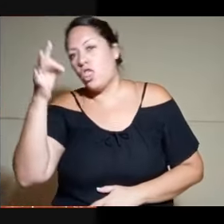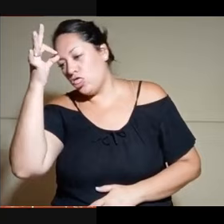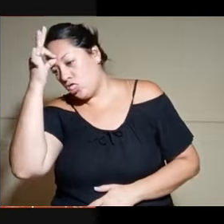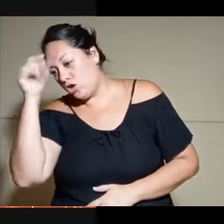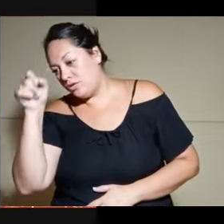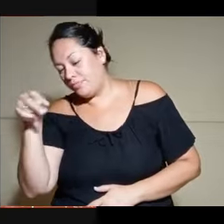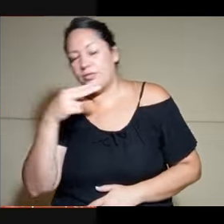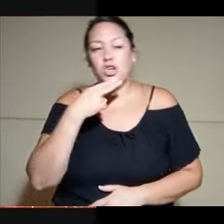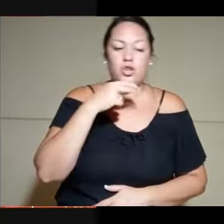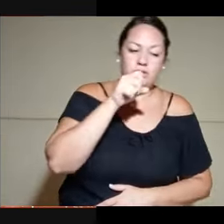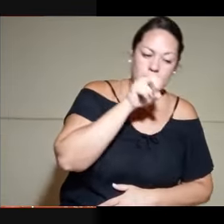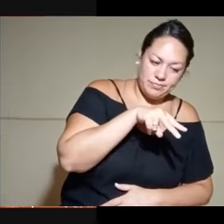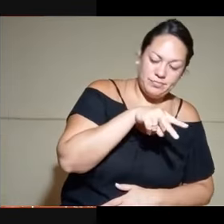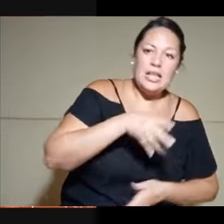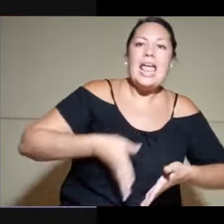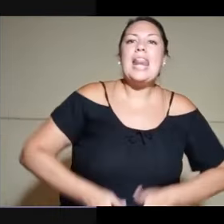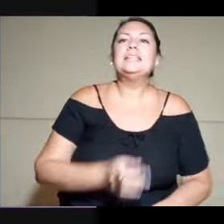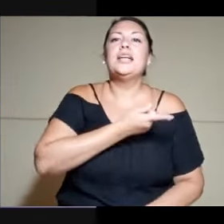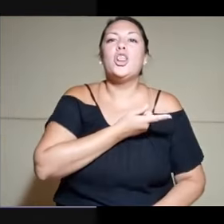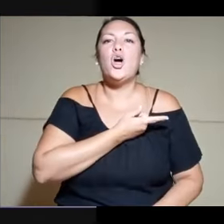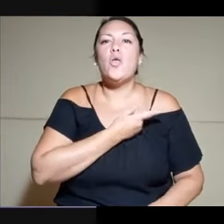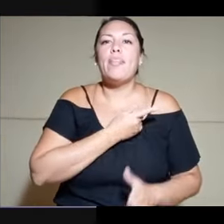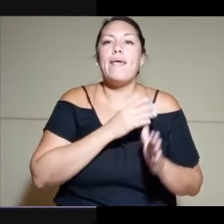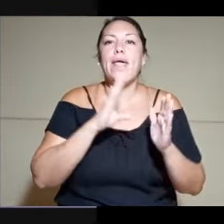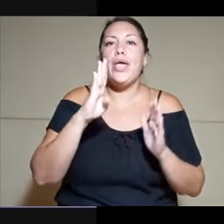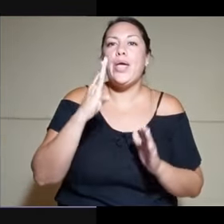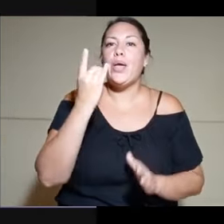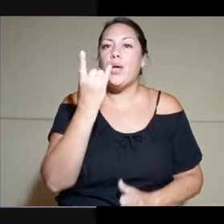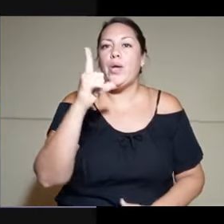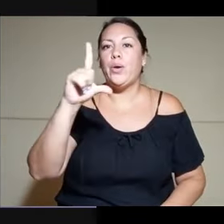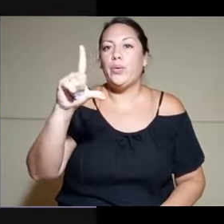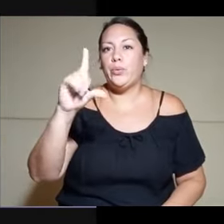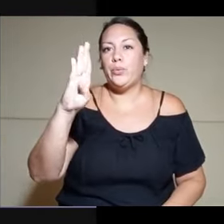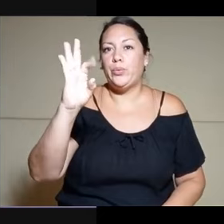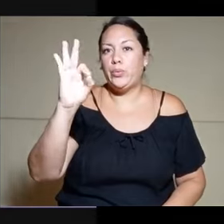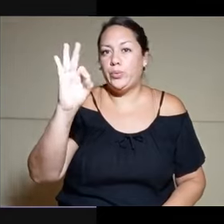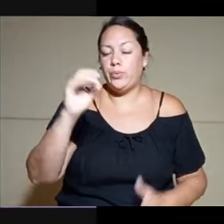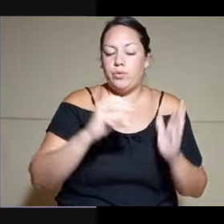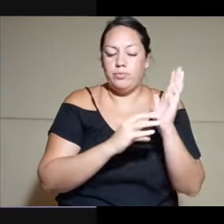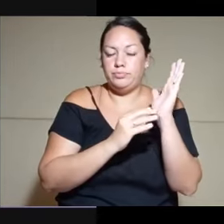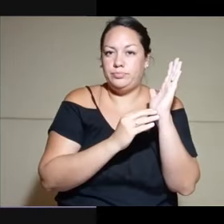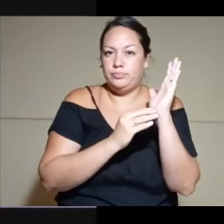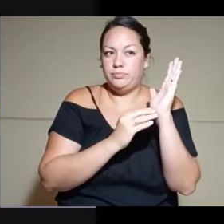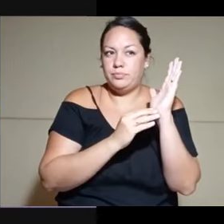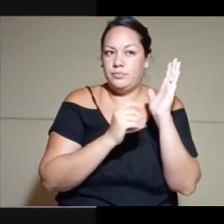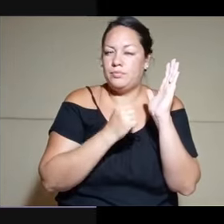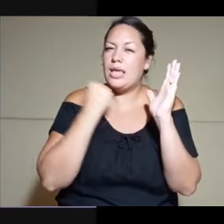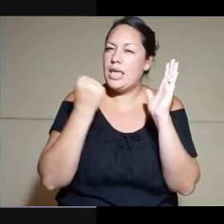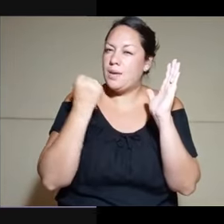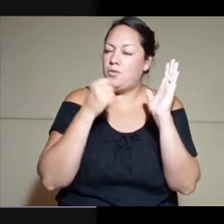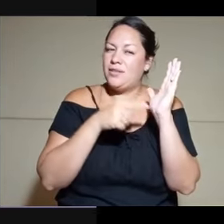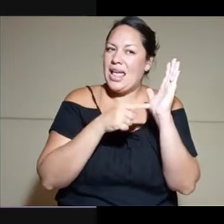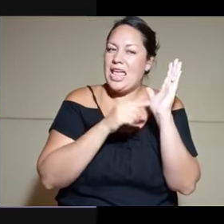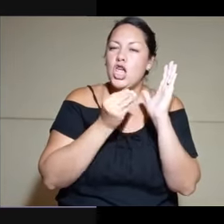nacen Bien, del bulbo. entonces, esos dos pares, el 11 y el 12, nacen del bulbo. Porque tenemos núcleos Entonces,